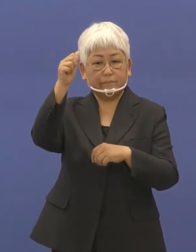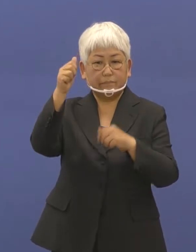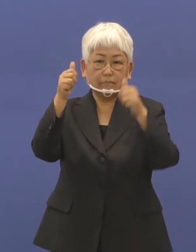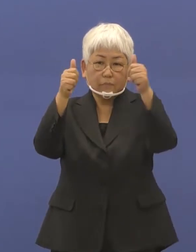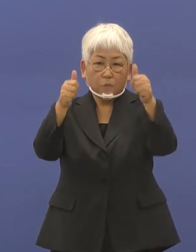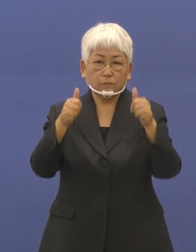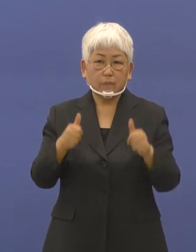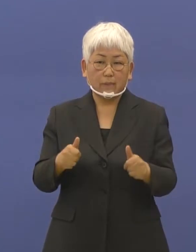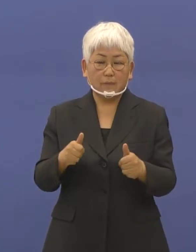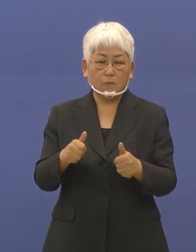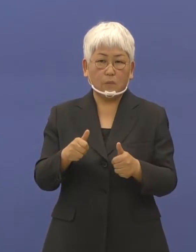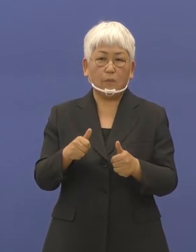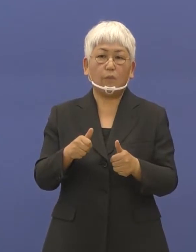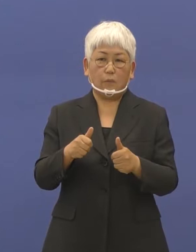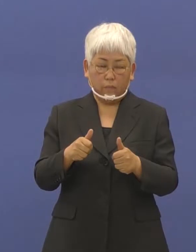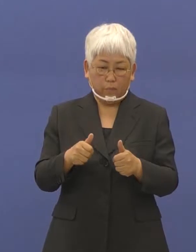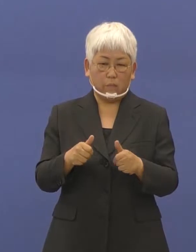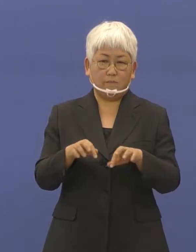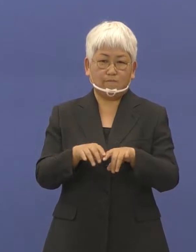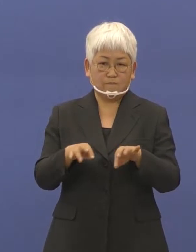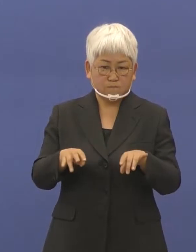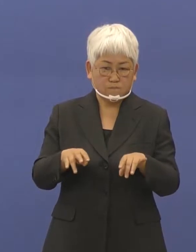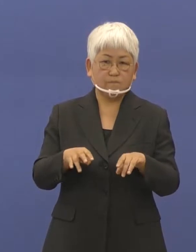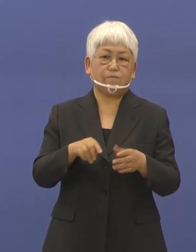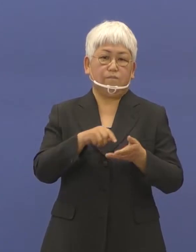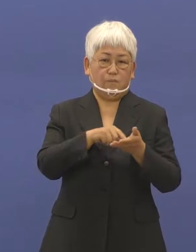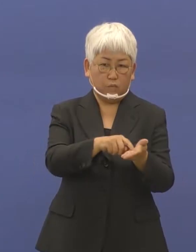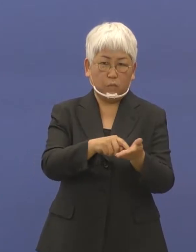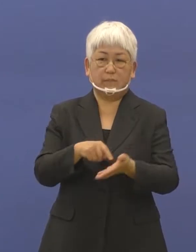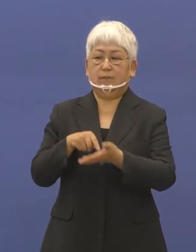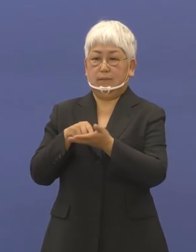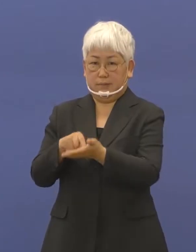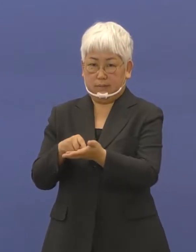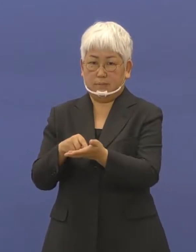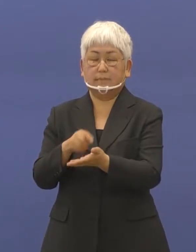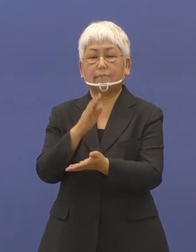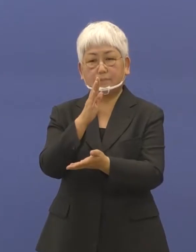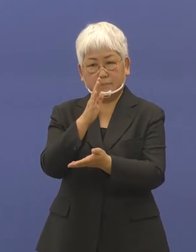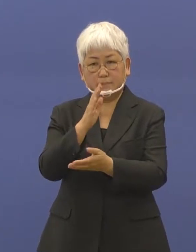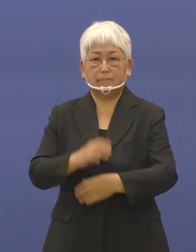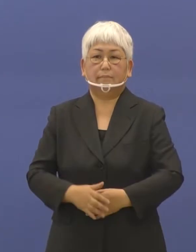し、ウェブ上での申請、そして申し込みをお願いします。